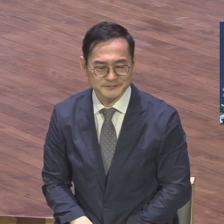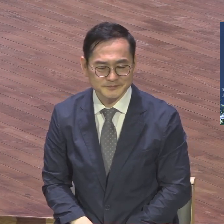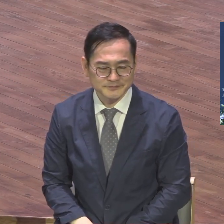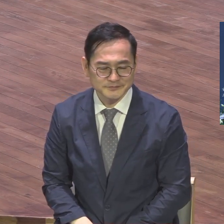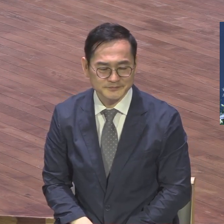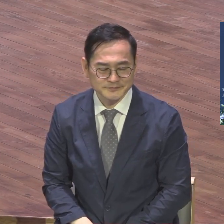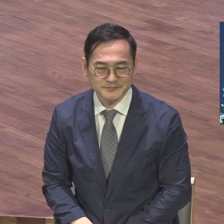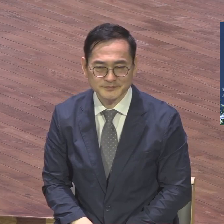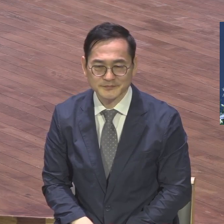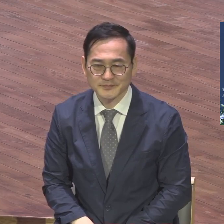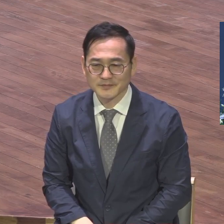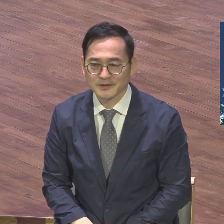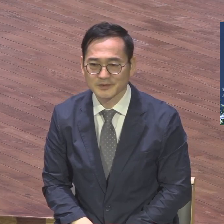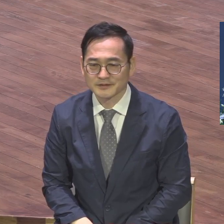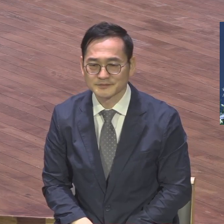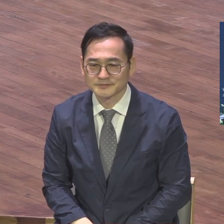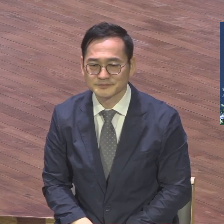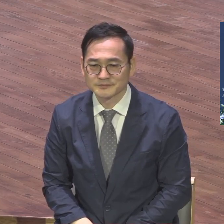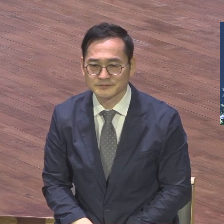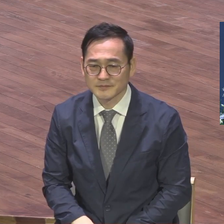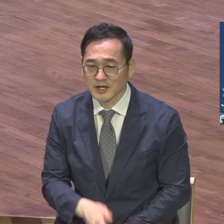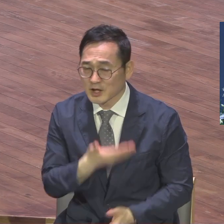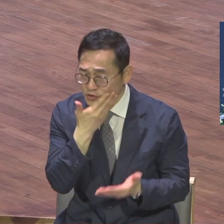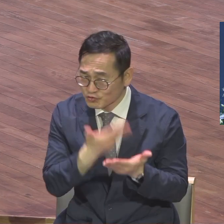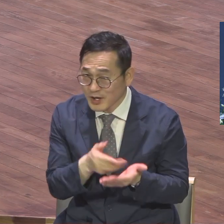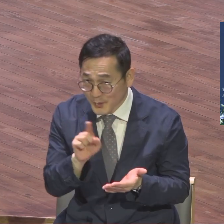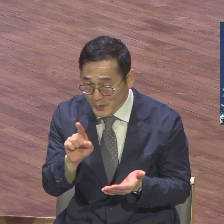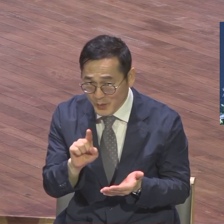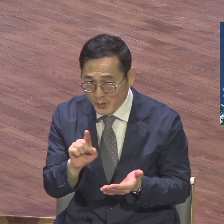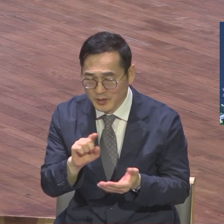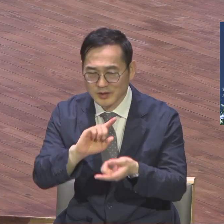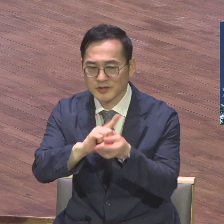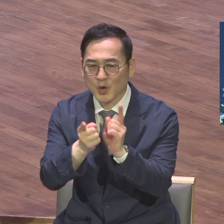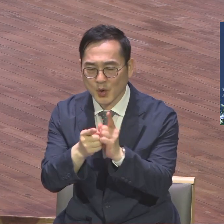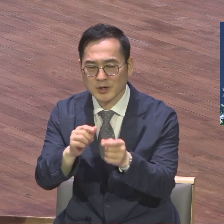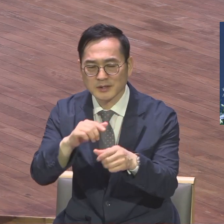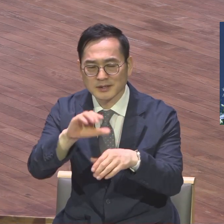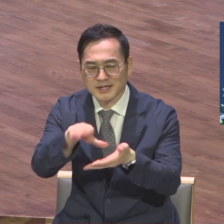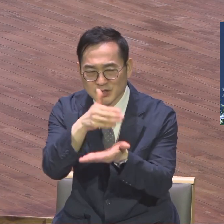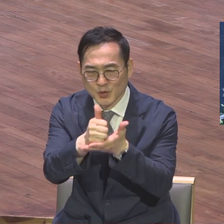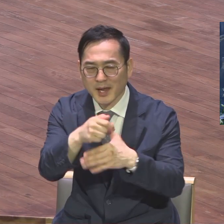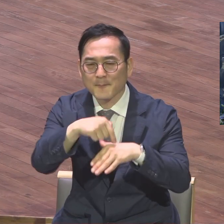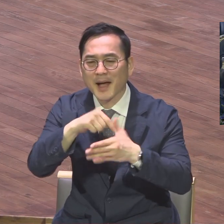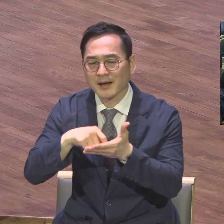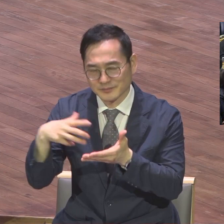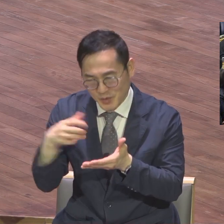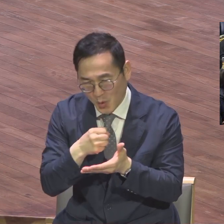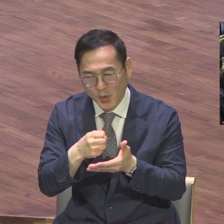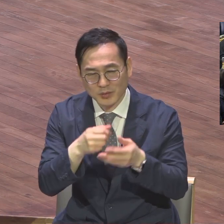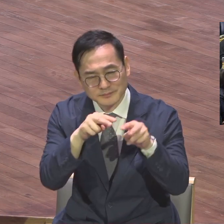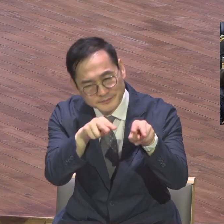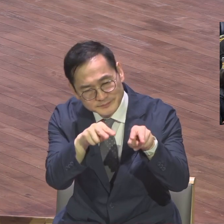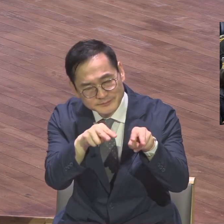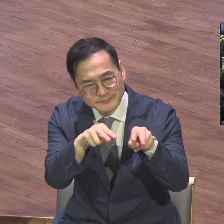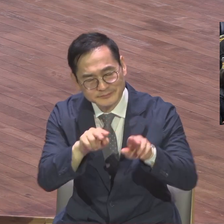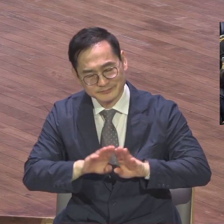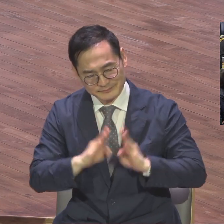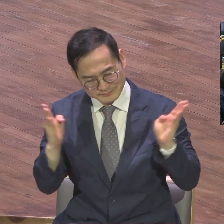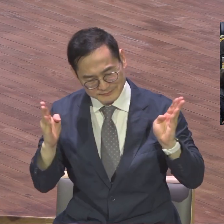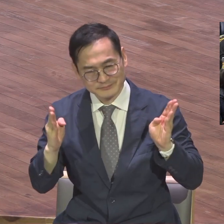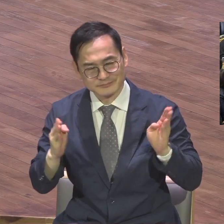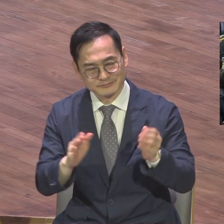핵심은 빌립보 2장 5절에 나왔는 대로 서로가 그리스도의 마음을 품는 거예요. 그리스도의 마음을 품는